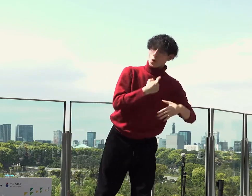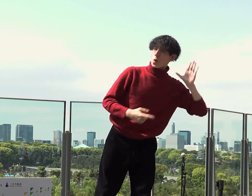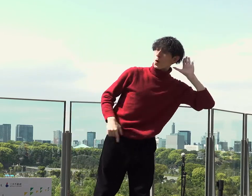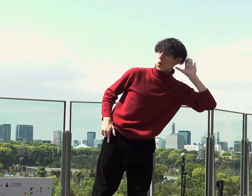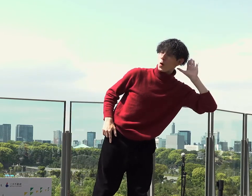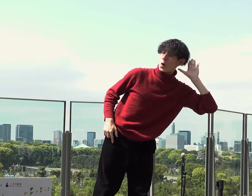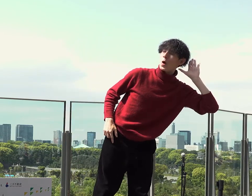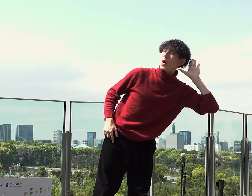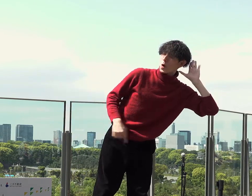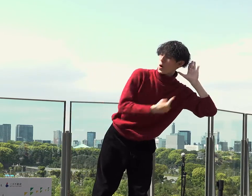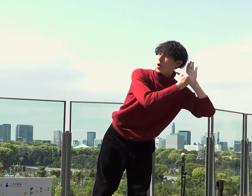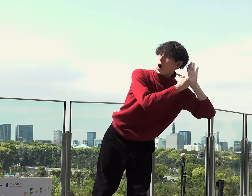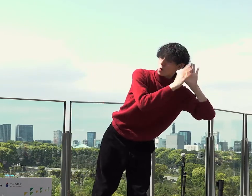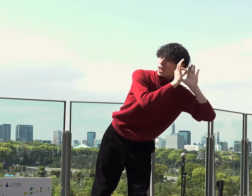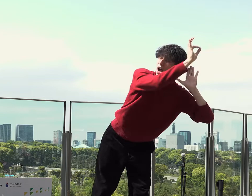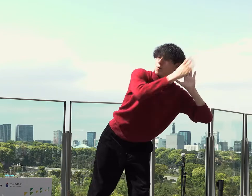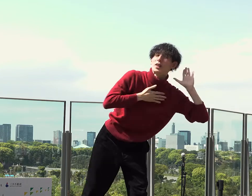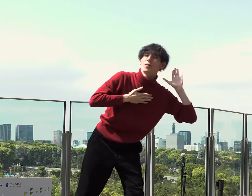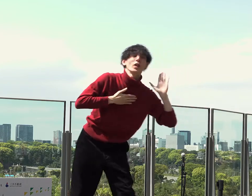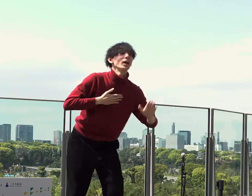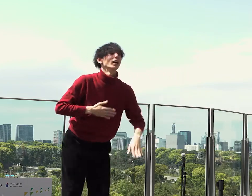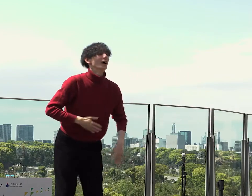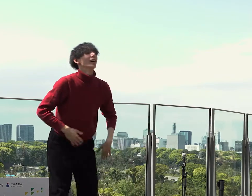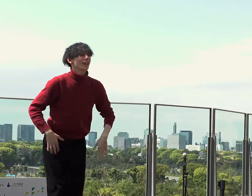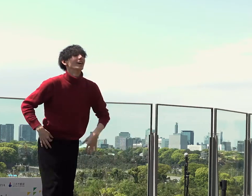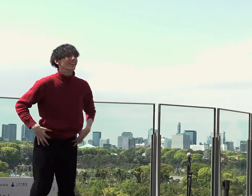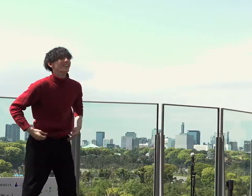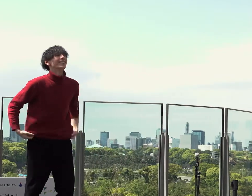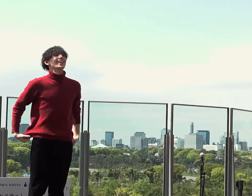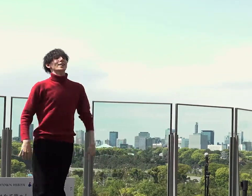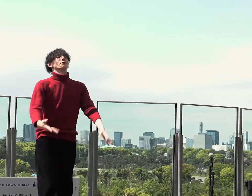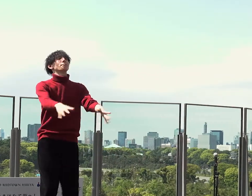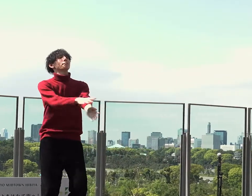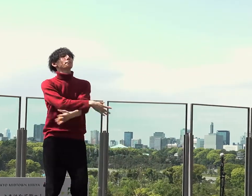ょっと僕聞こえないけども OK ですかね、 ありがとうございます。